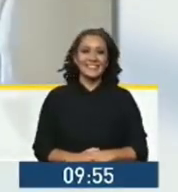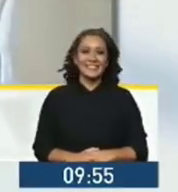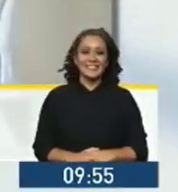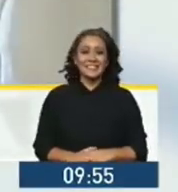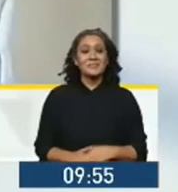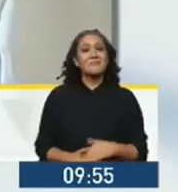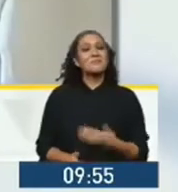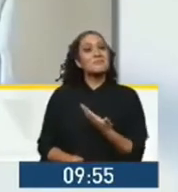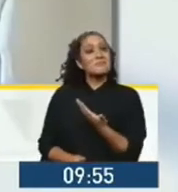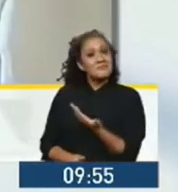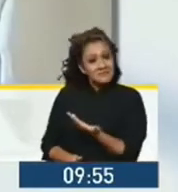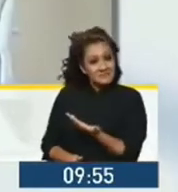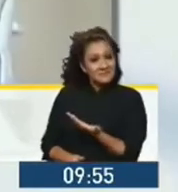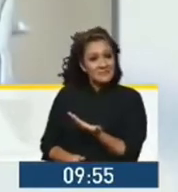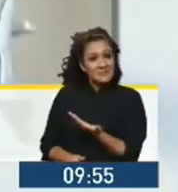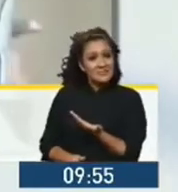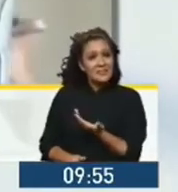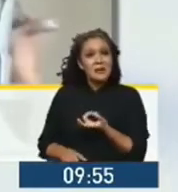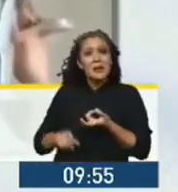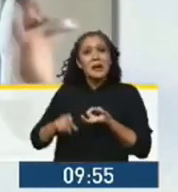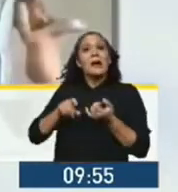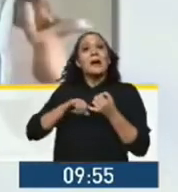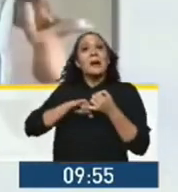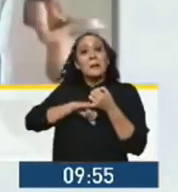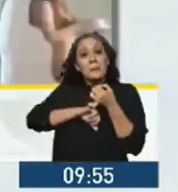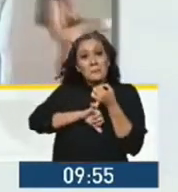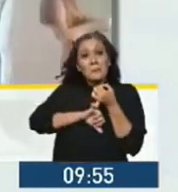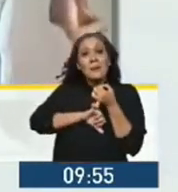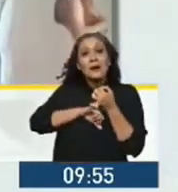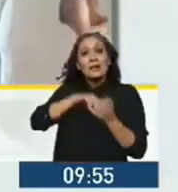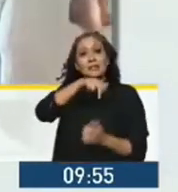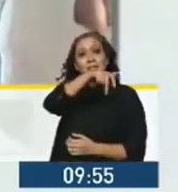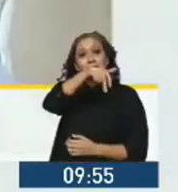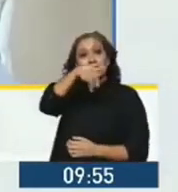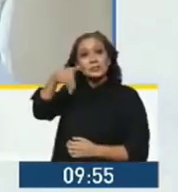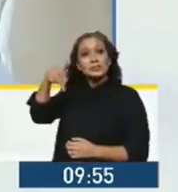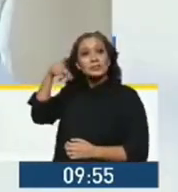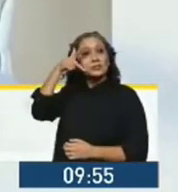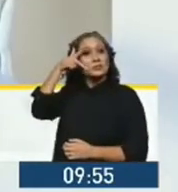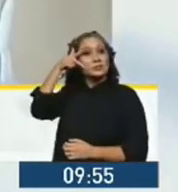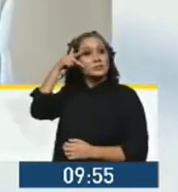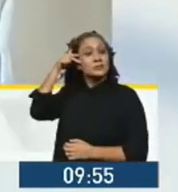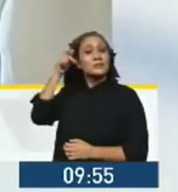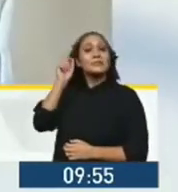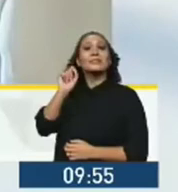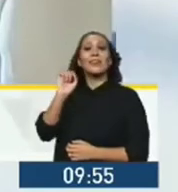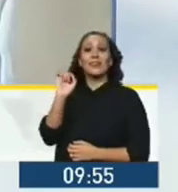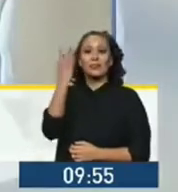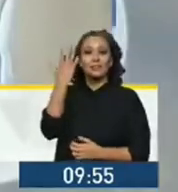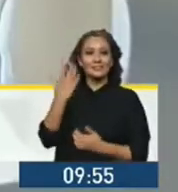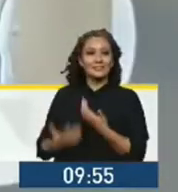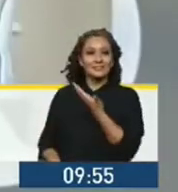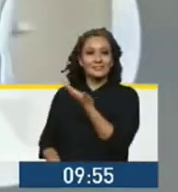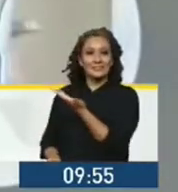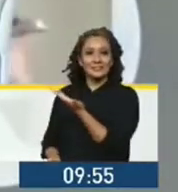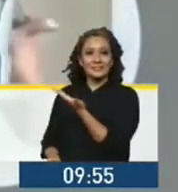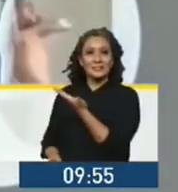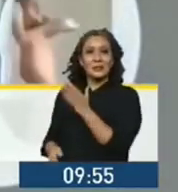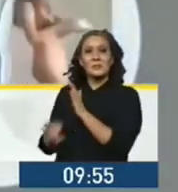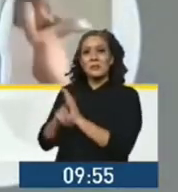E que tal uma amante passeando ao fundo só de sutiã? Foi o que aconteceu com um âncora da